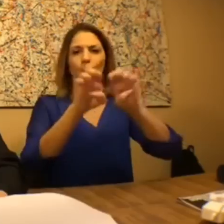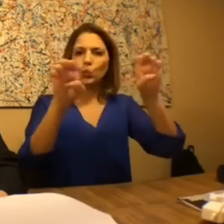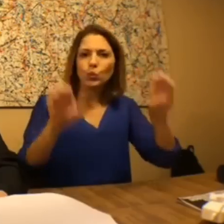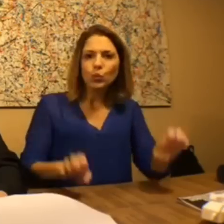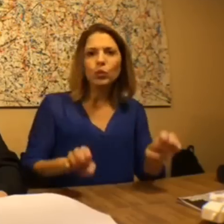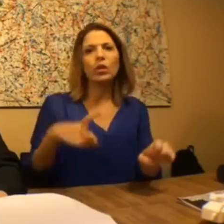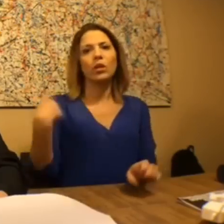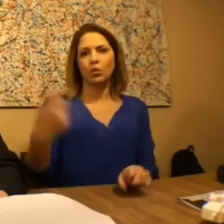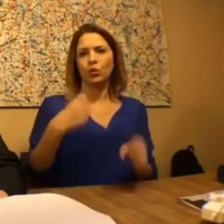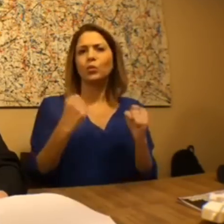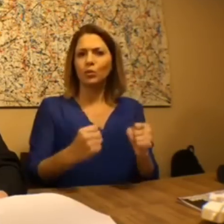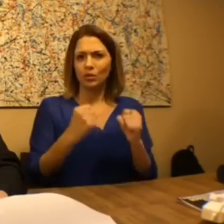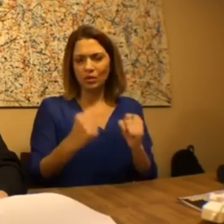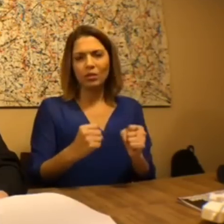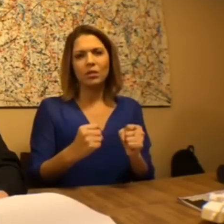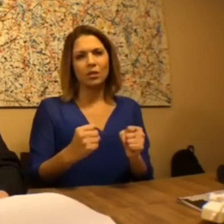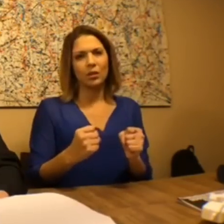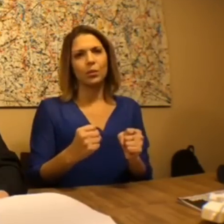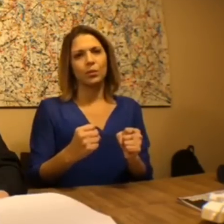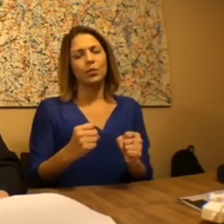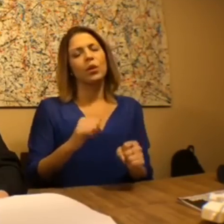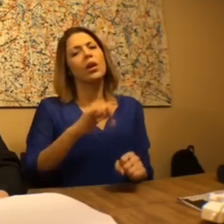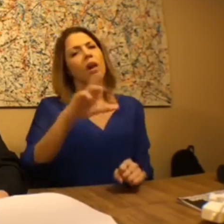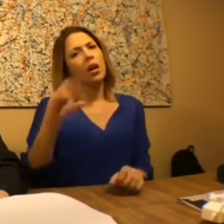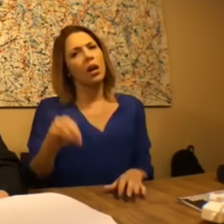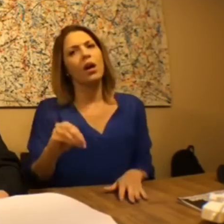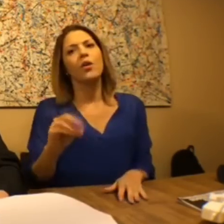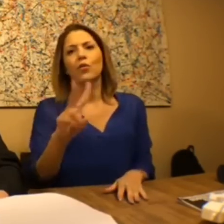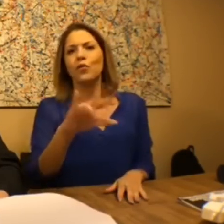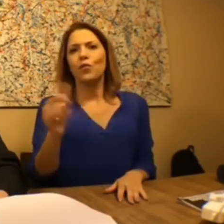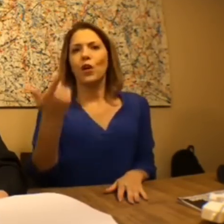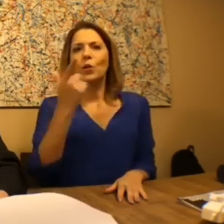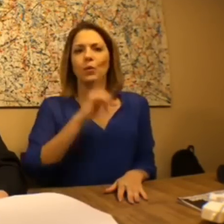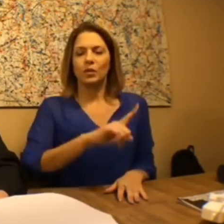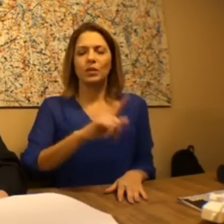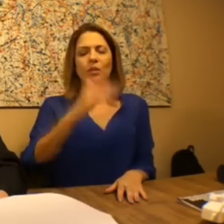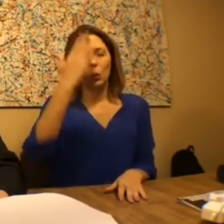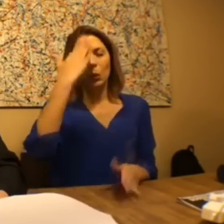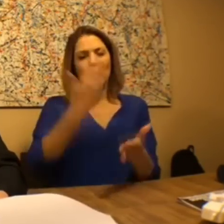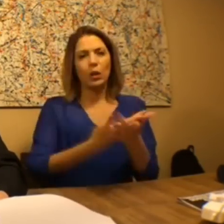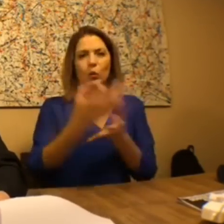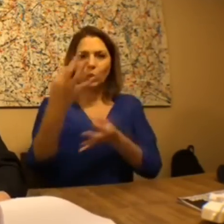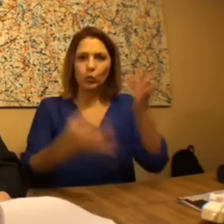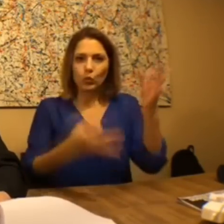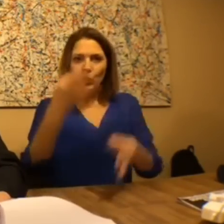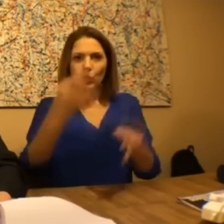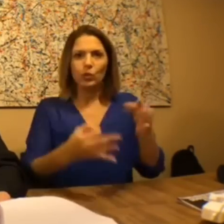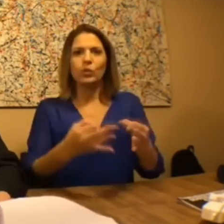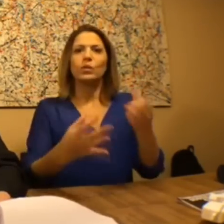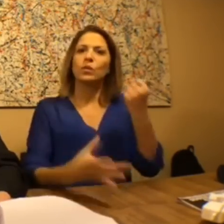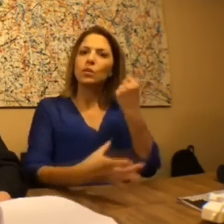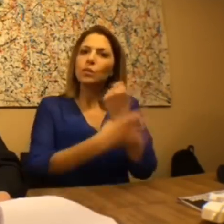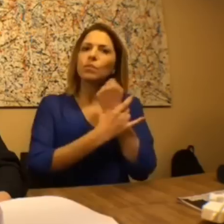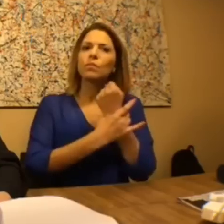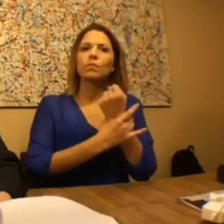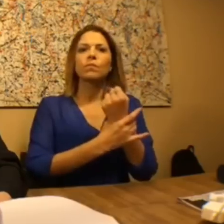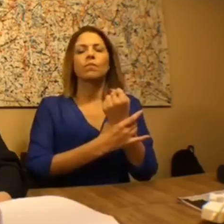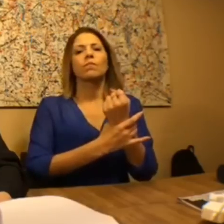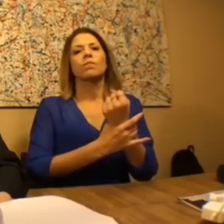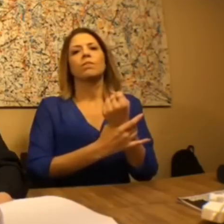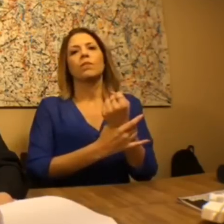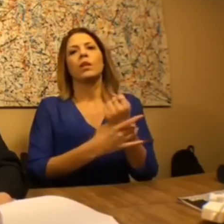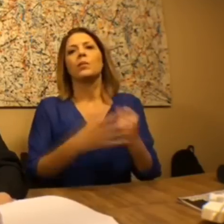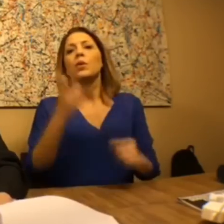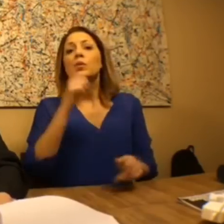Podemos fazer isso com toda certeza. O Parlamento vai nos dar essa retaguarda jurídica, essa segurança jurídica e os meios